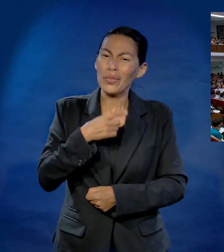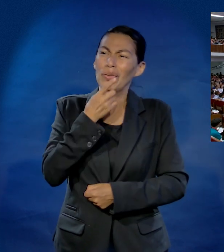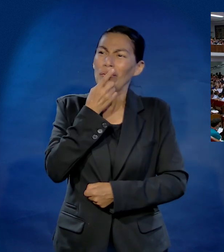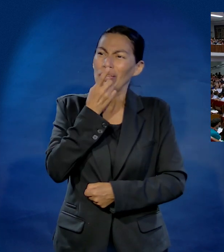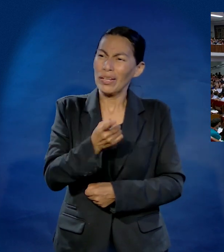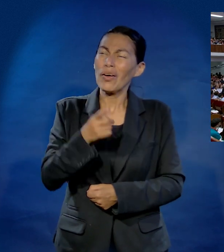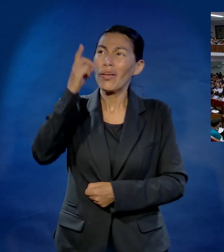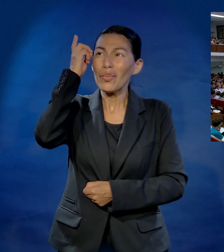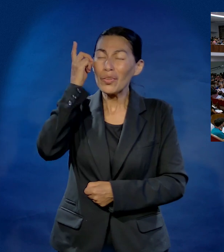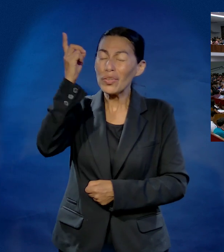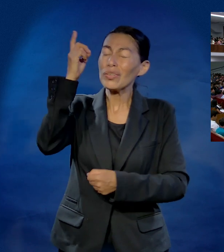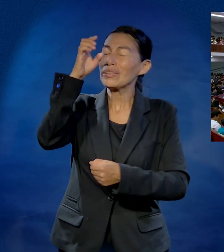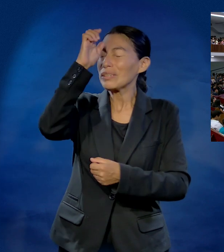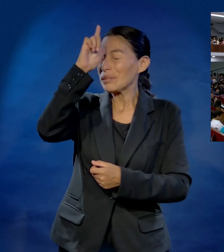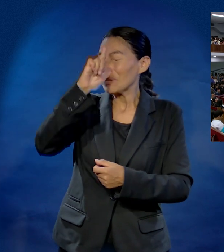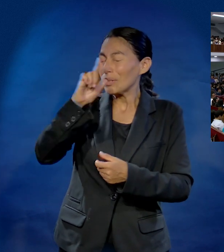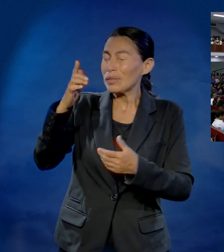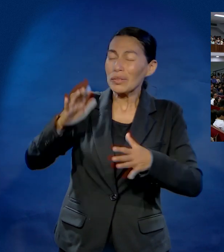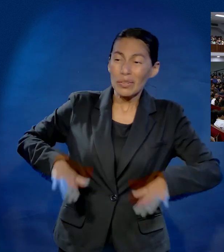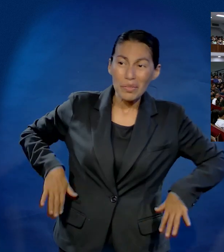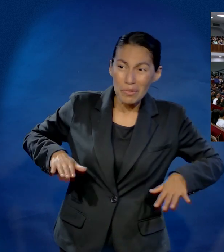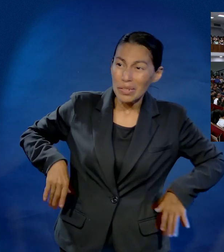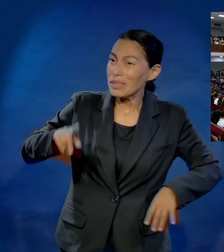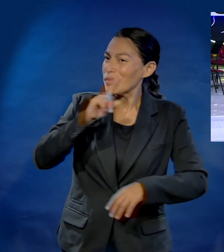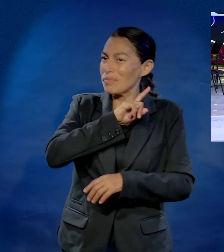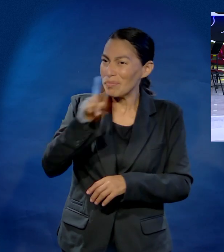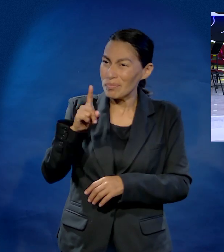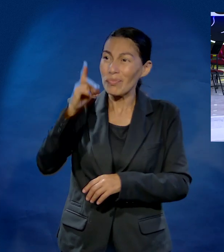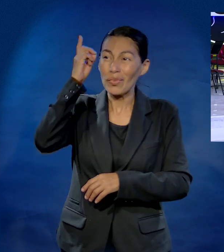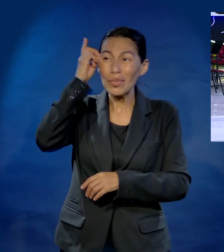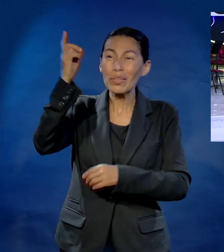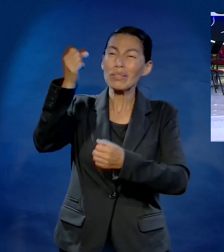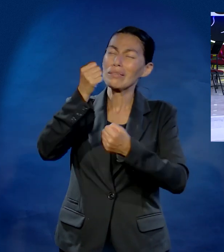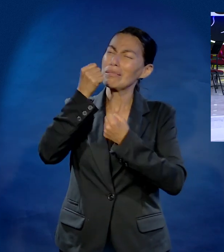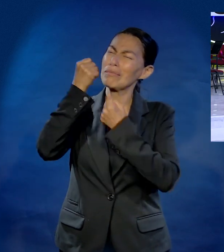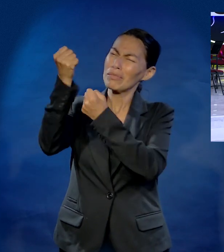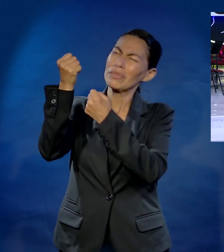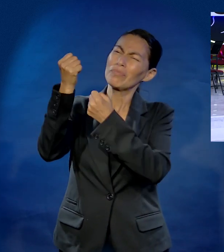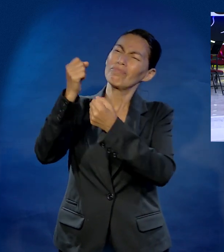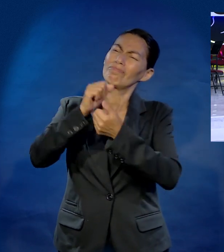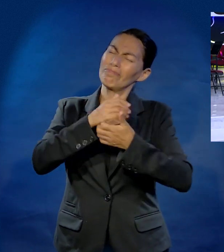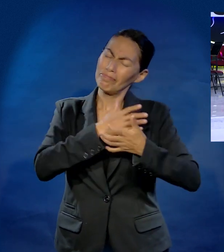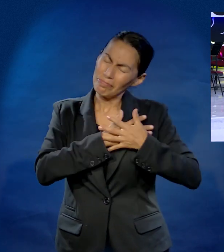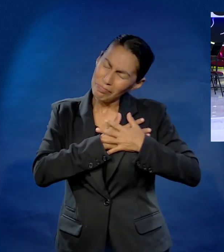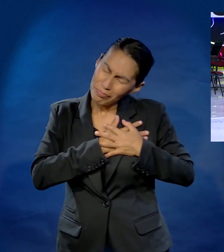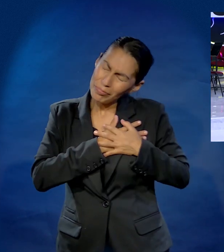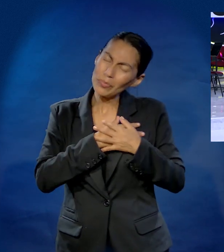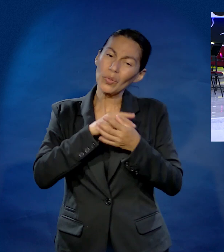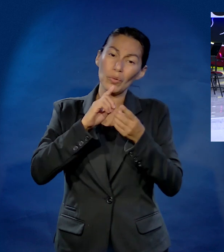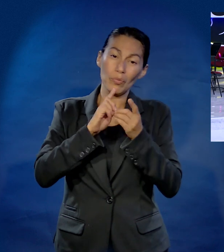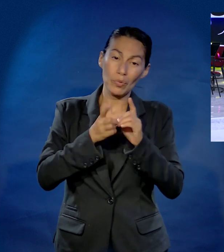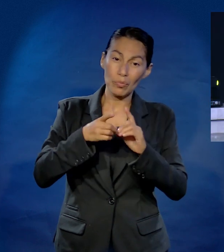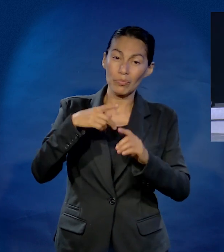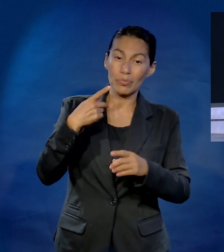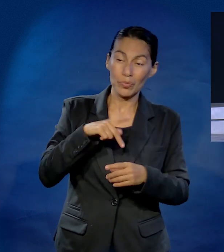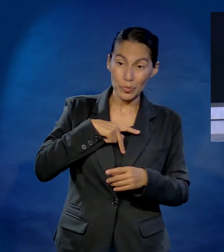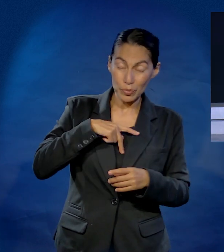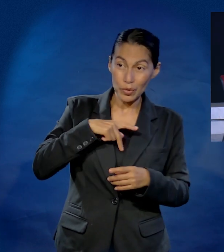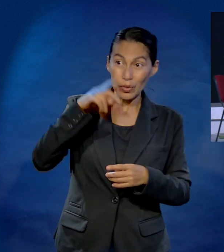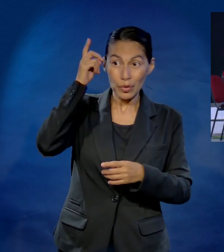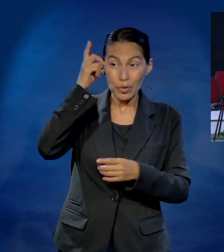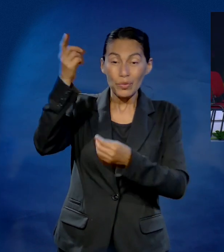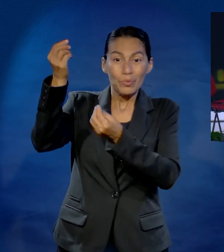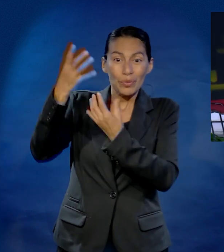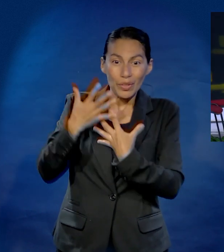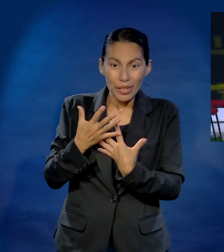tengo miedo, cada vez que mis ojos se quieren fijar en las cosas que me están estresando aquí, hasta el día de hoy repito, porque Dios no nos ha